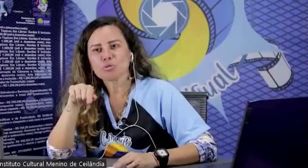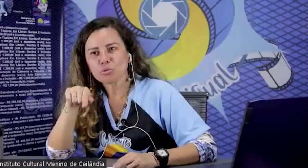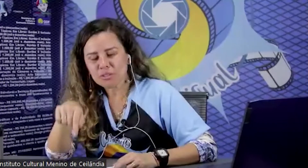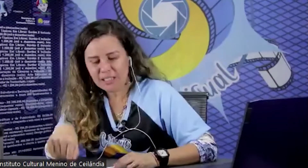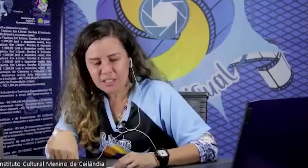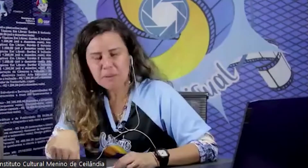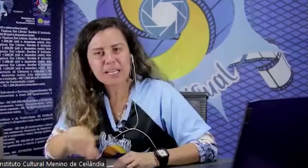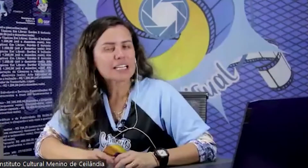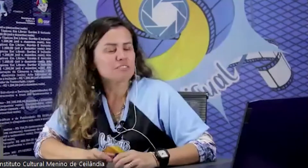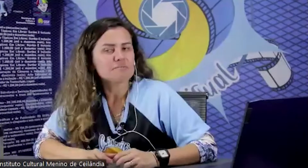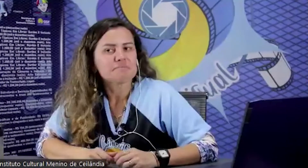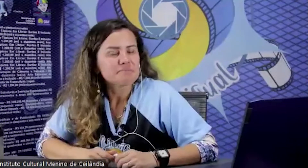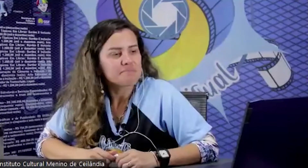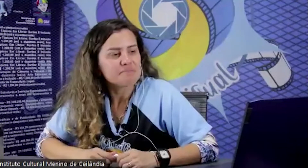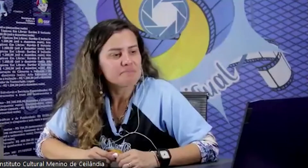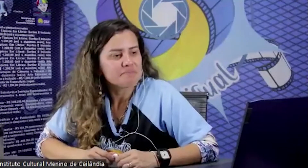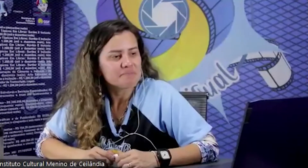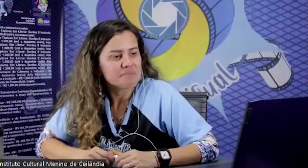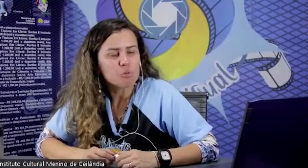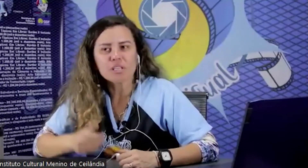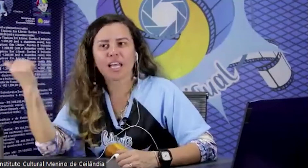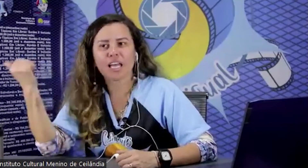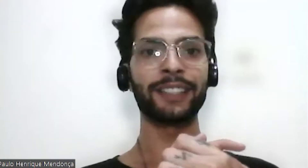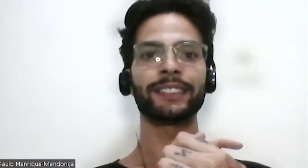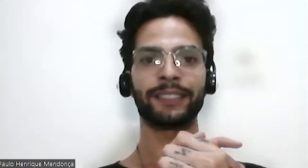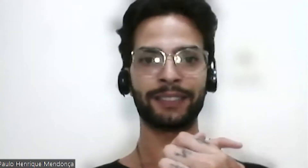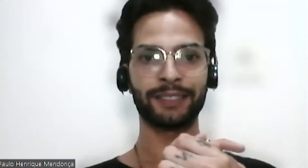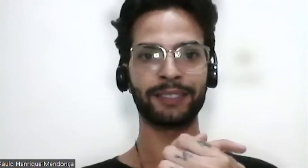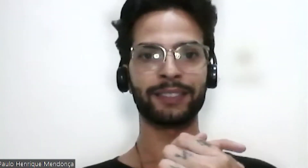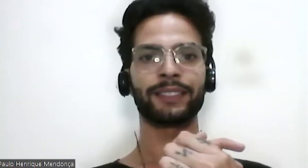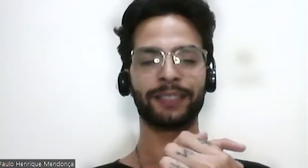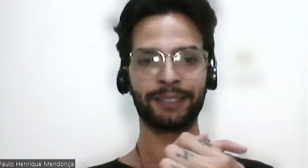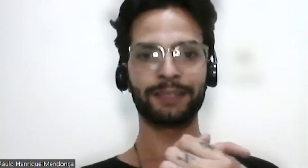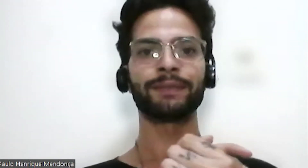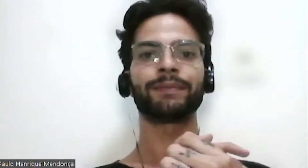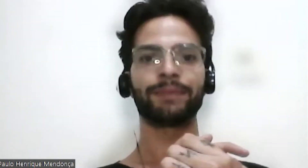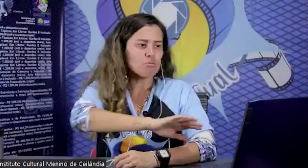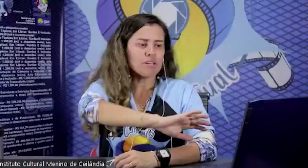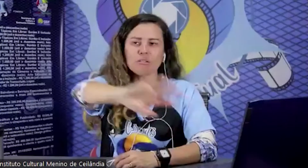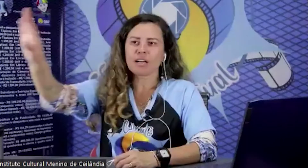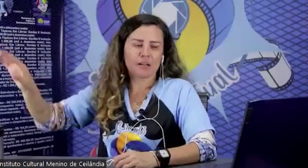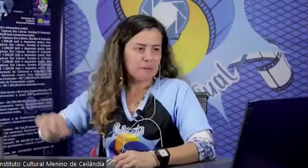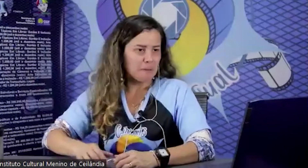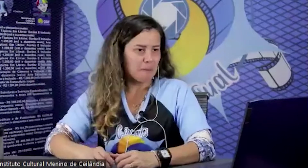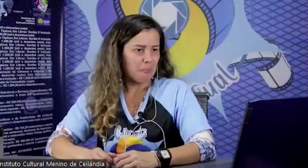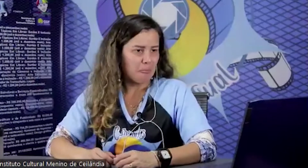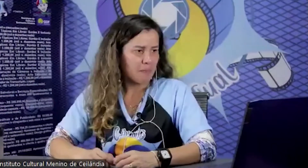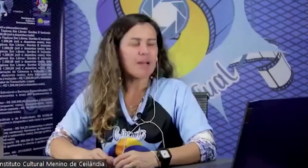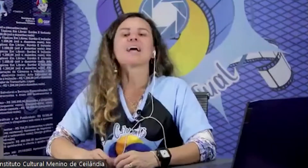surdo está desempregado. O Exatamente. intérprete está com trabalho. O intérprete está em tudo que é lugar. Mas cadê